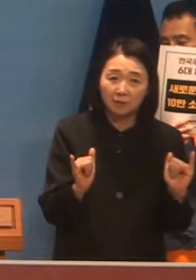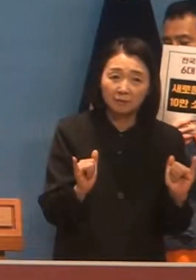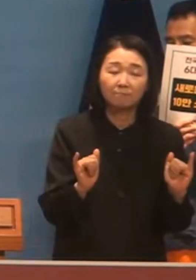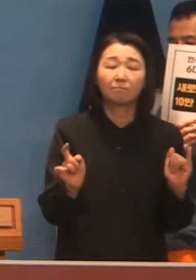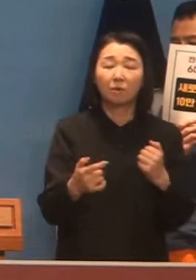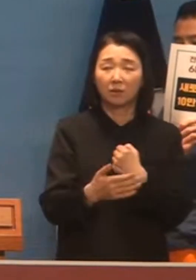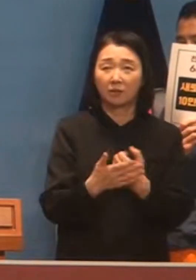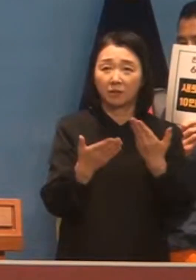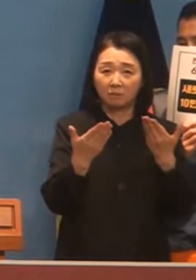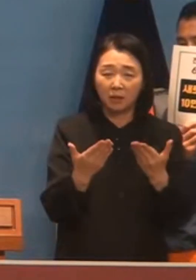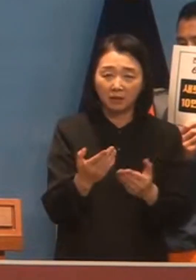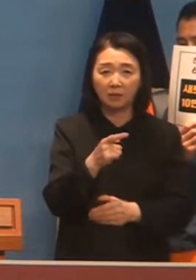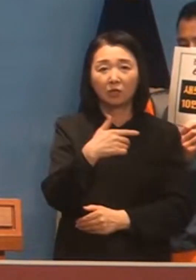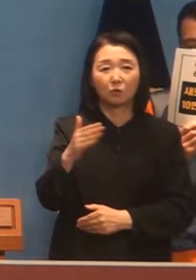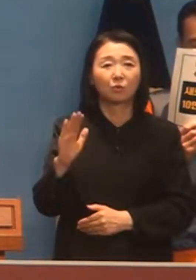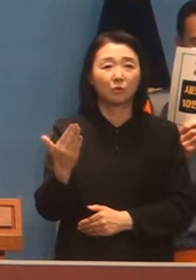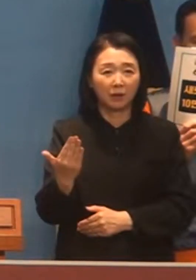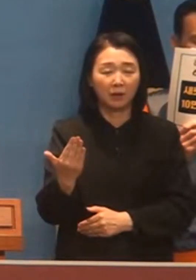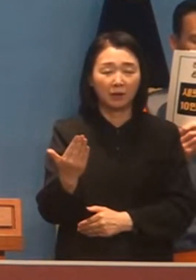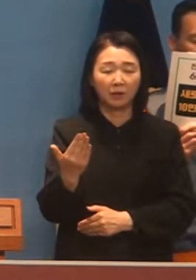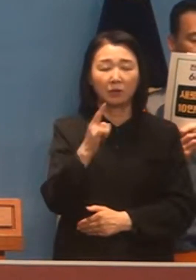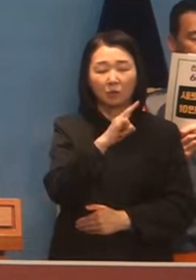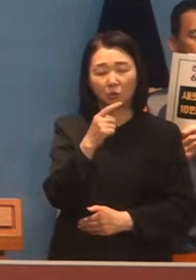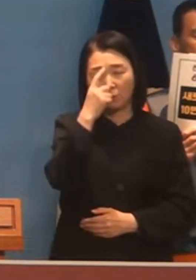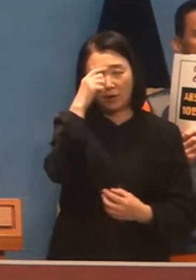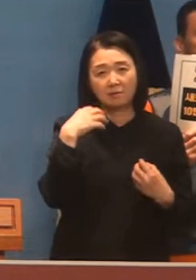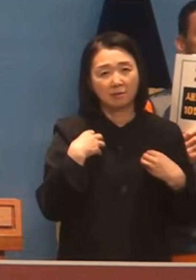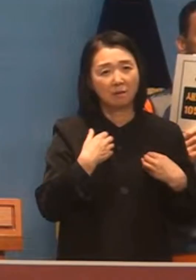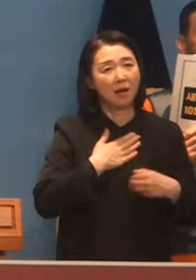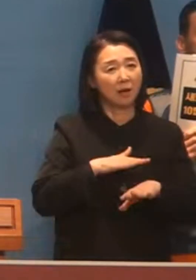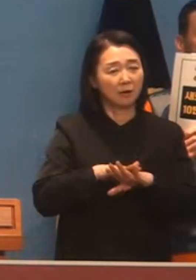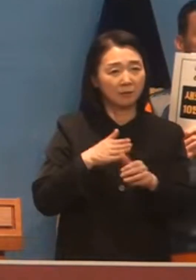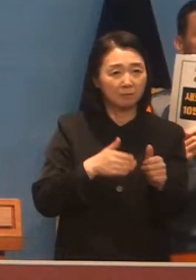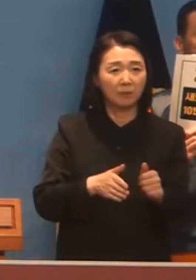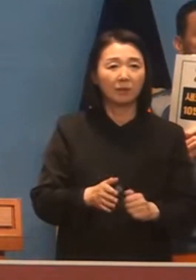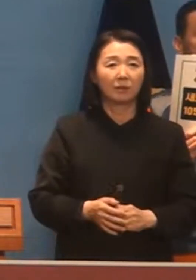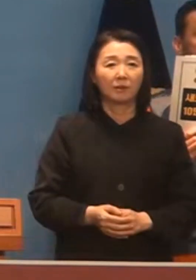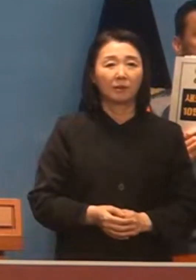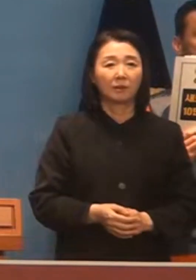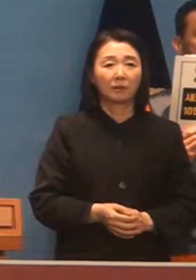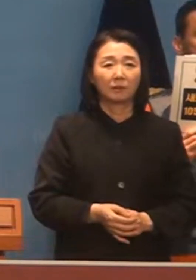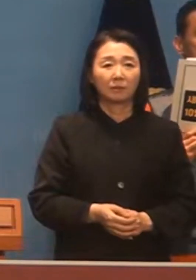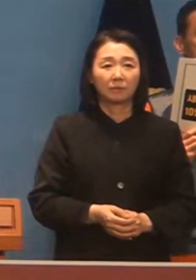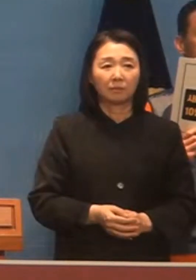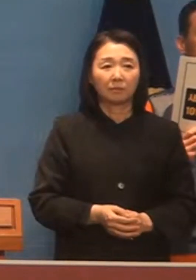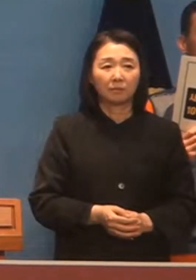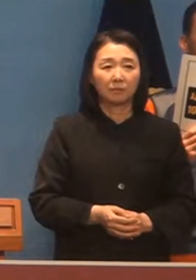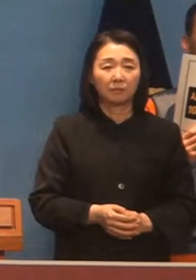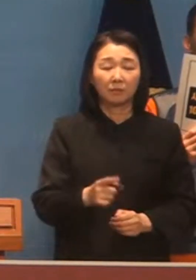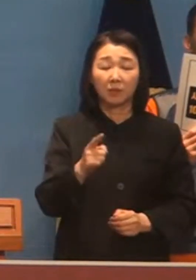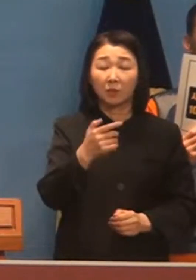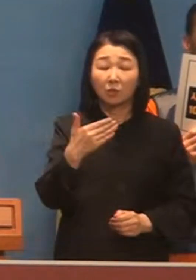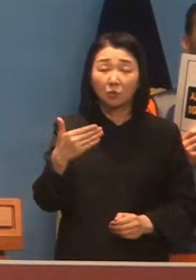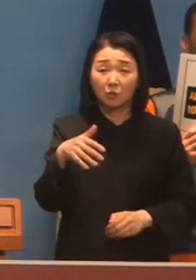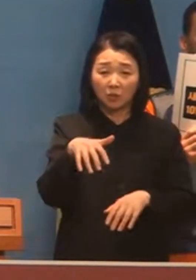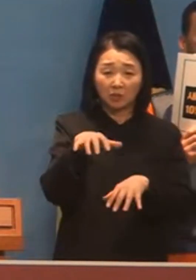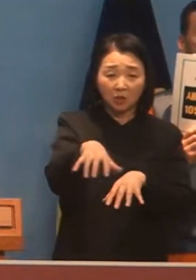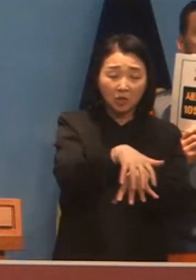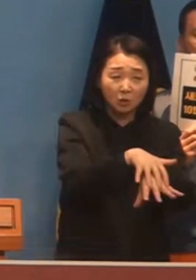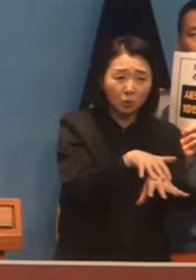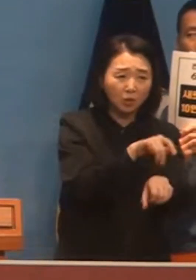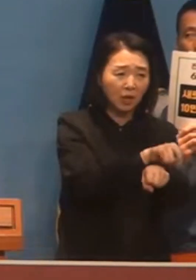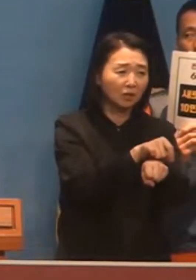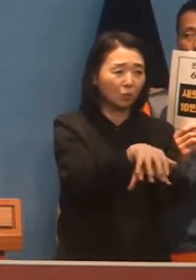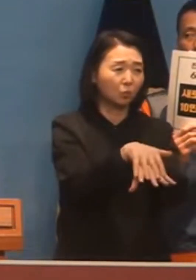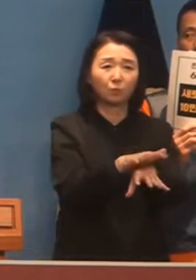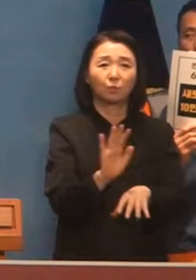국민들에게서 지지받는 소방이 되었음을 소방청은 명심해야 될 것입니다. 소방은 현장 조직이지 행정